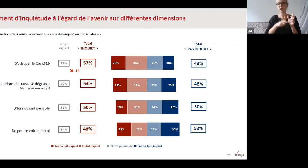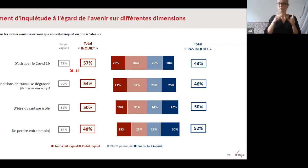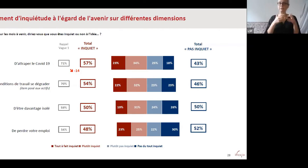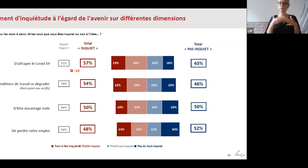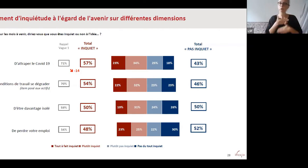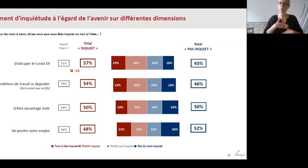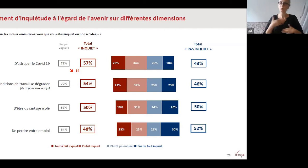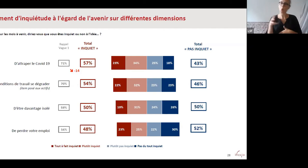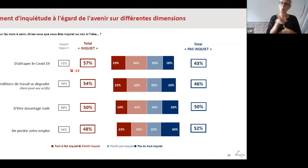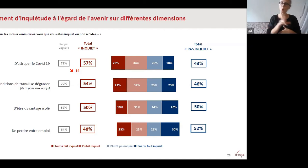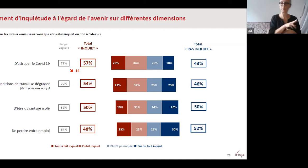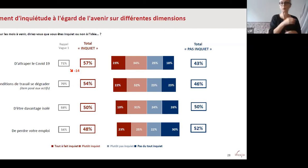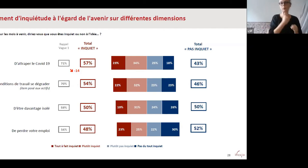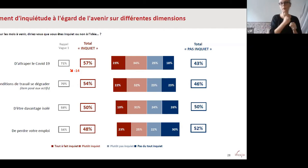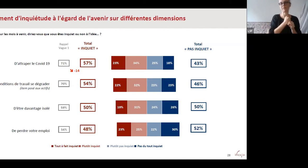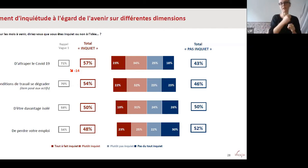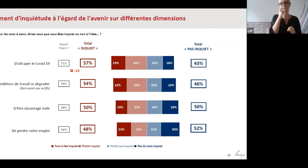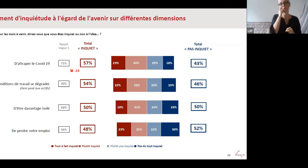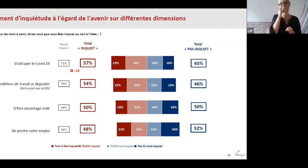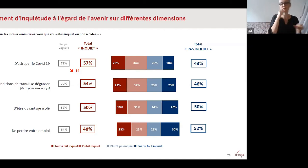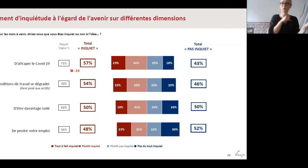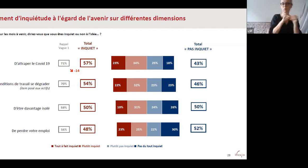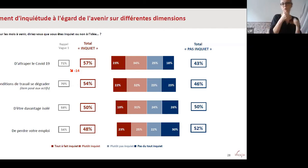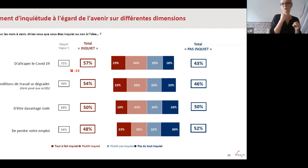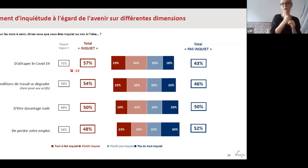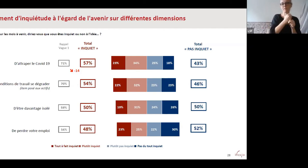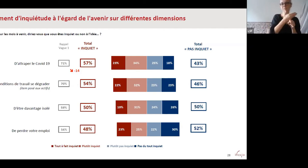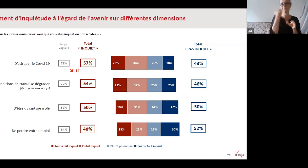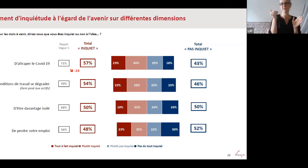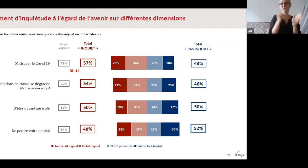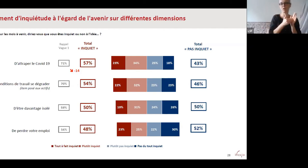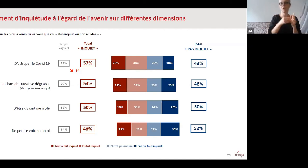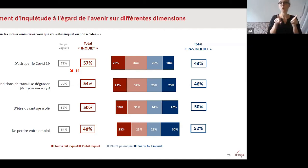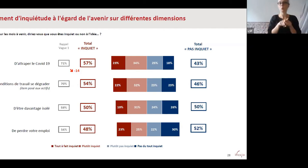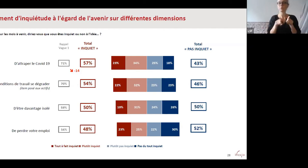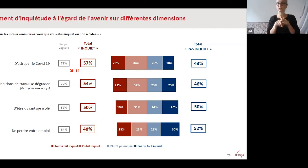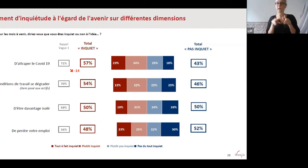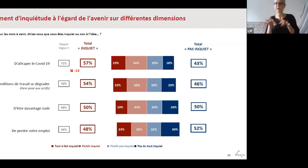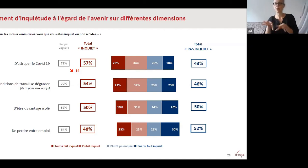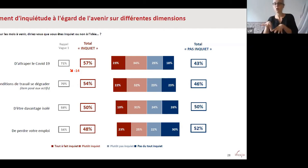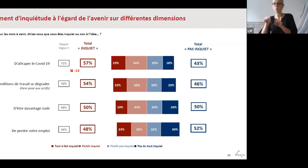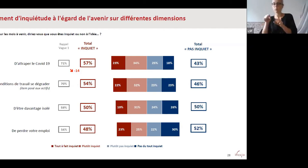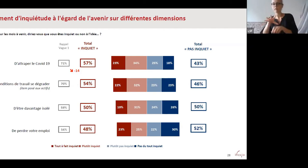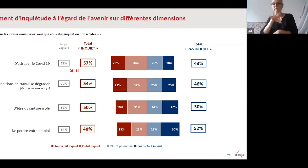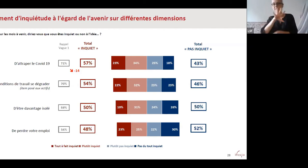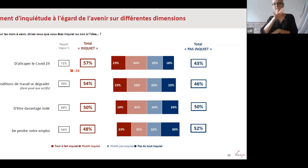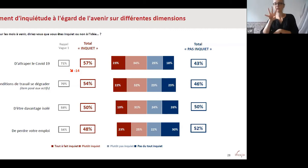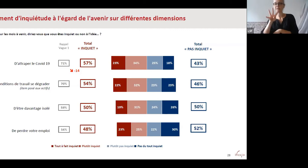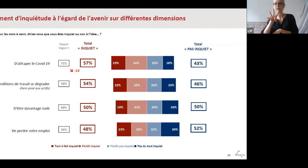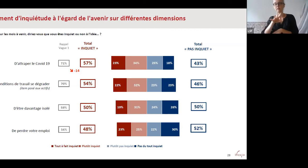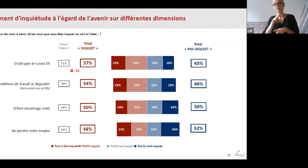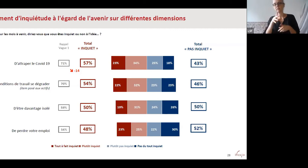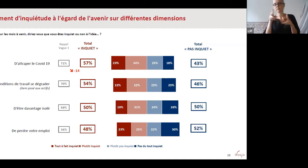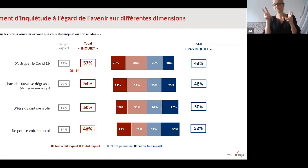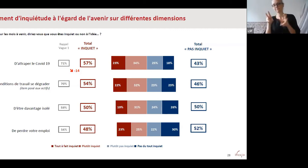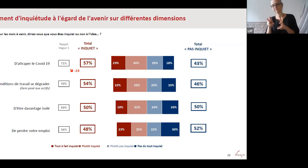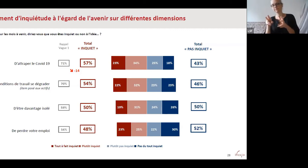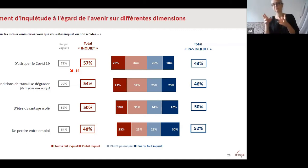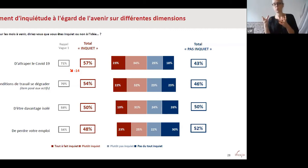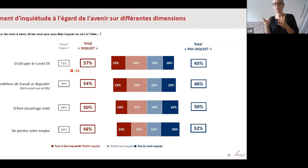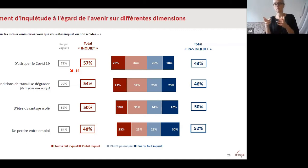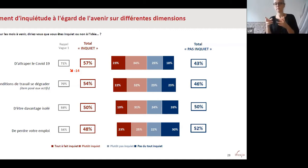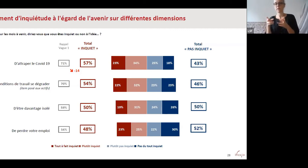pour de meilleures conditions de travail. Même chose sur l'air de son emploi. Certes, on passe de 54 à 40, mais c'est quand même un PSH sur